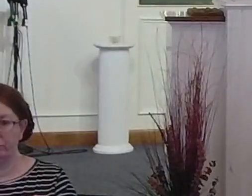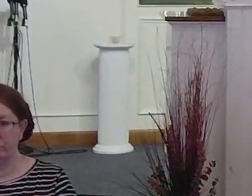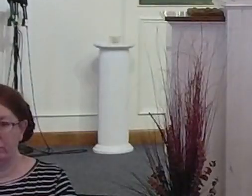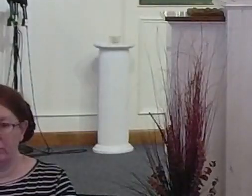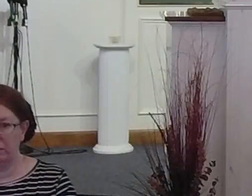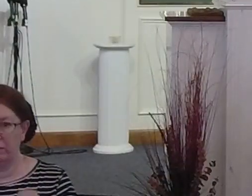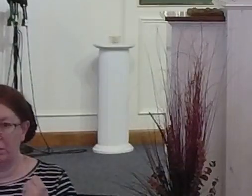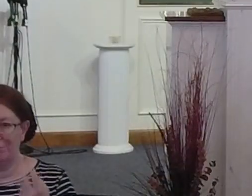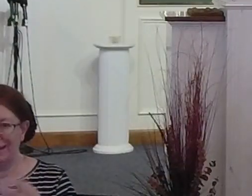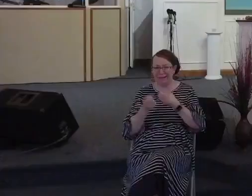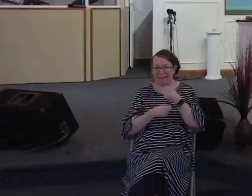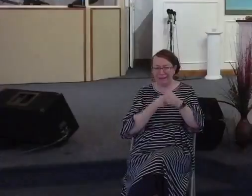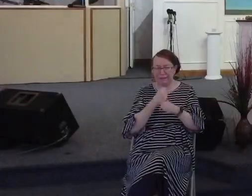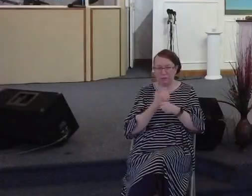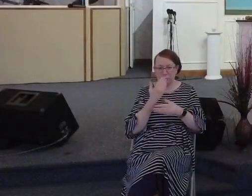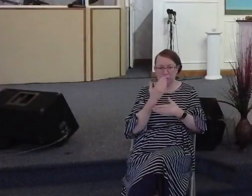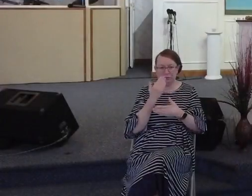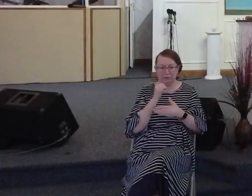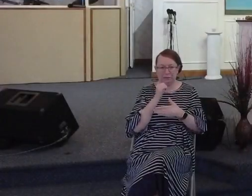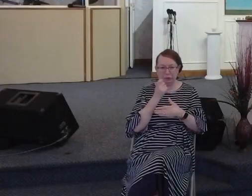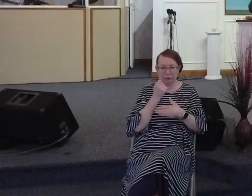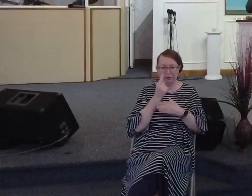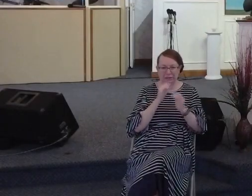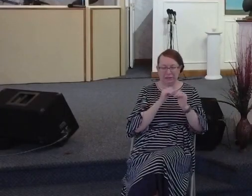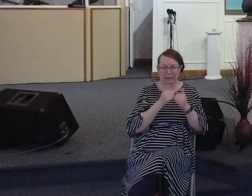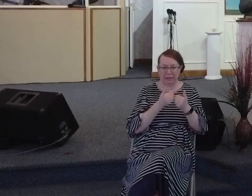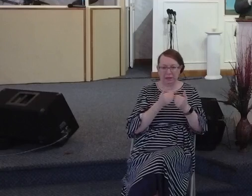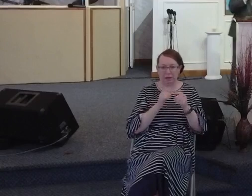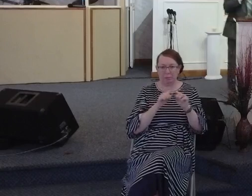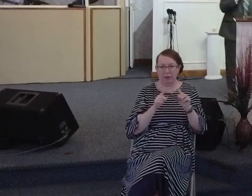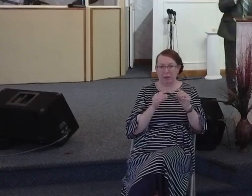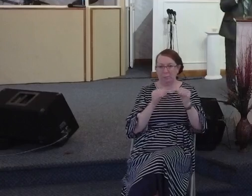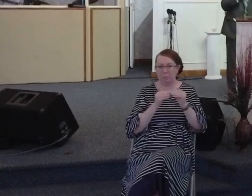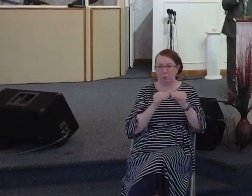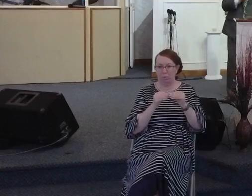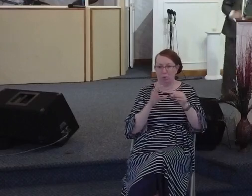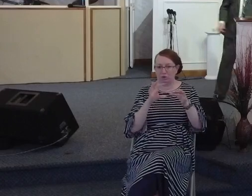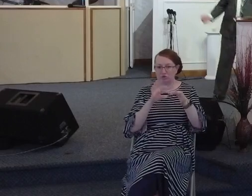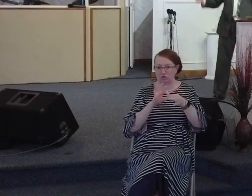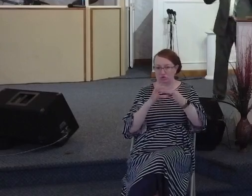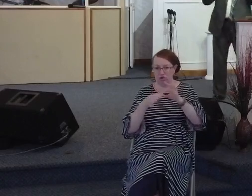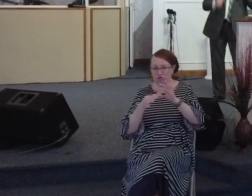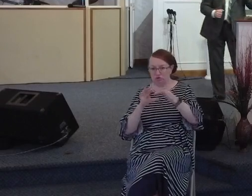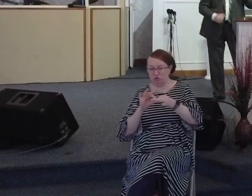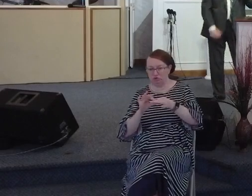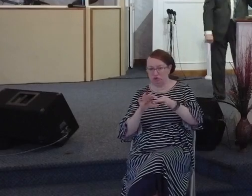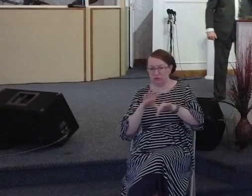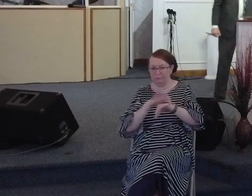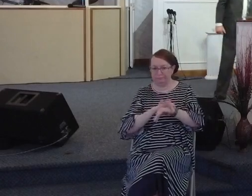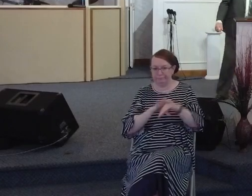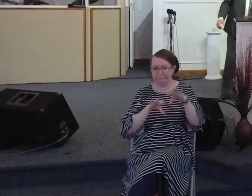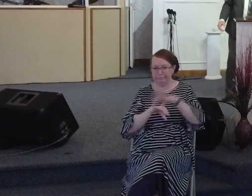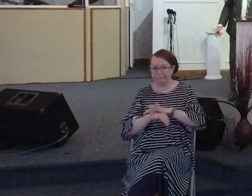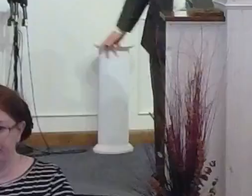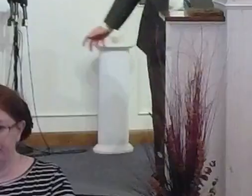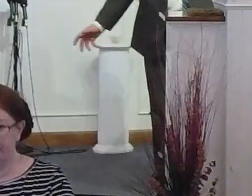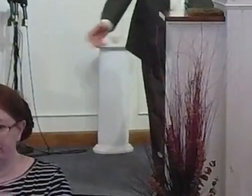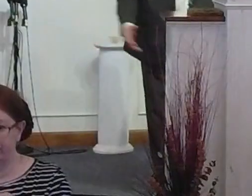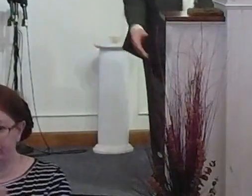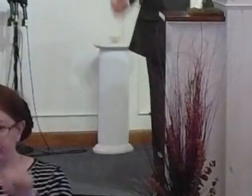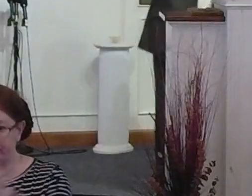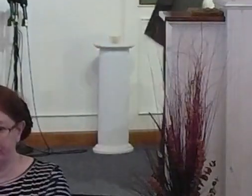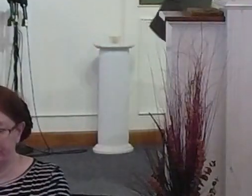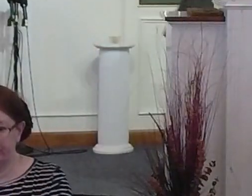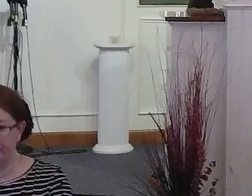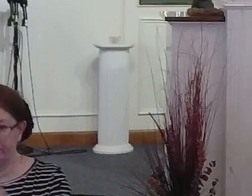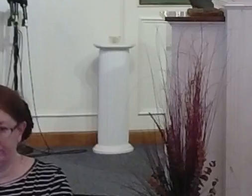cadenas empezaron a caerse y nosotros no entendíamos cómo, pero se agregaban más cadenas a nosotros. Y cada vez que nosotros